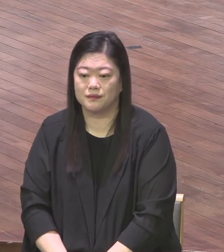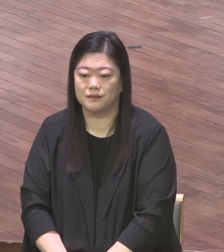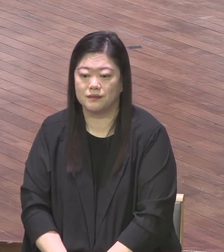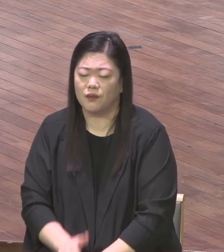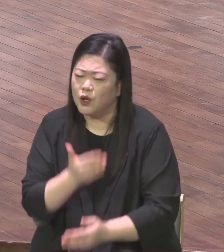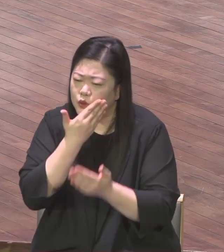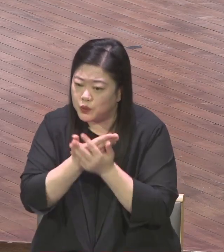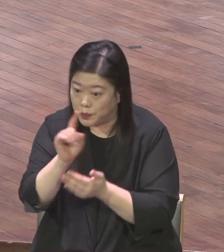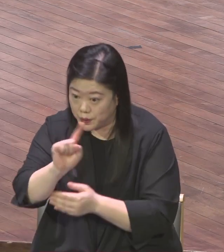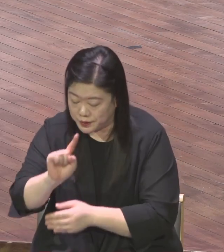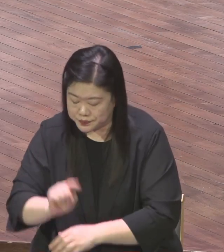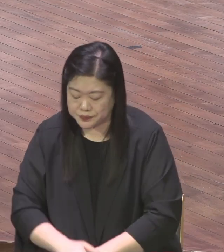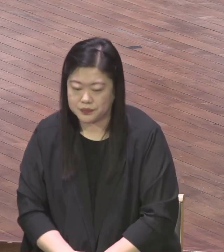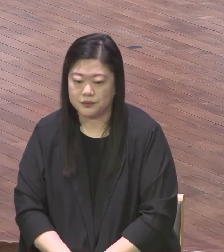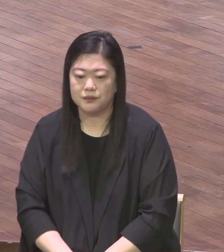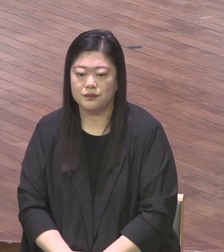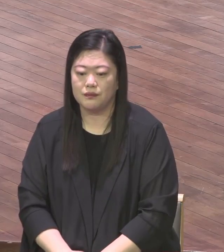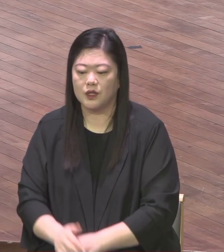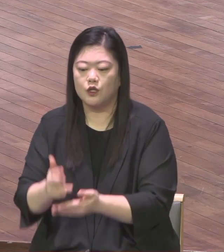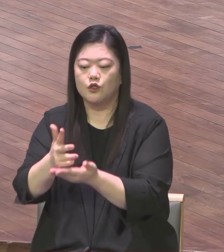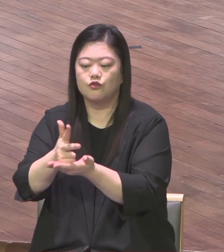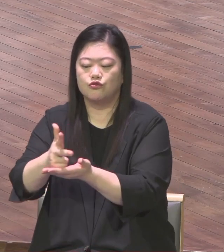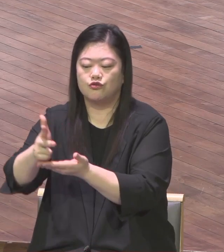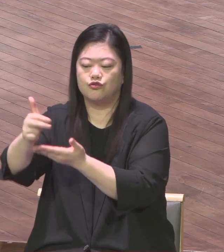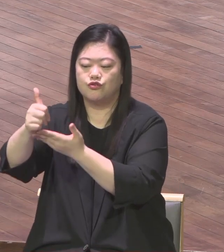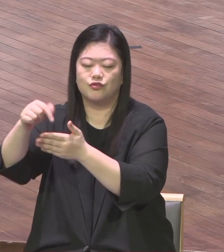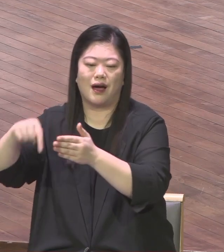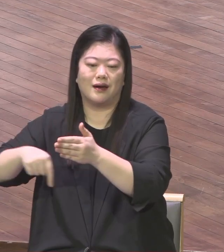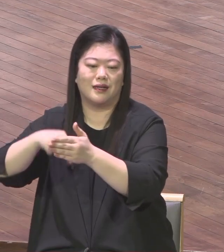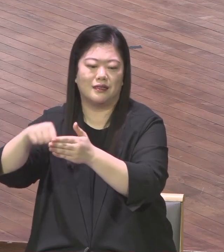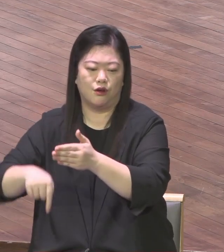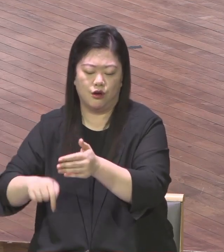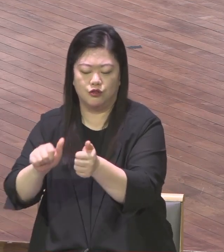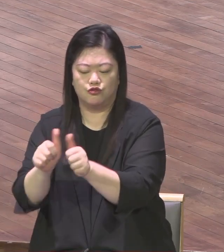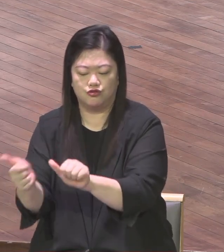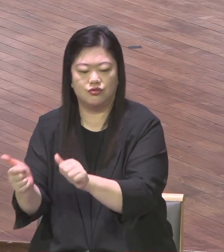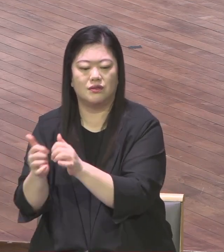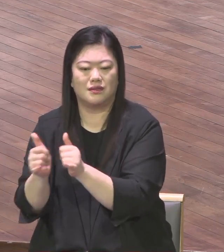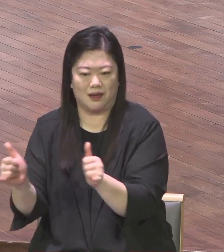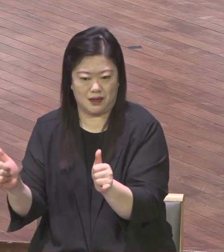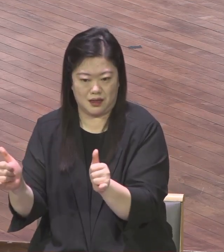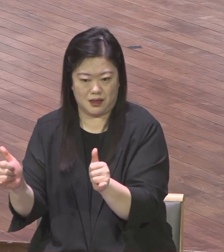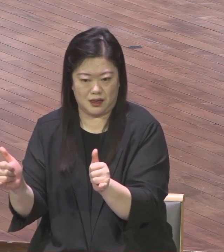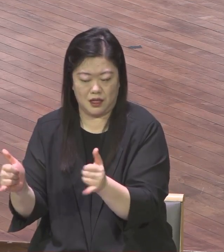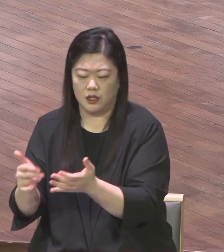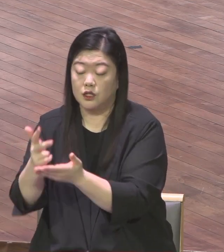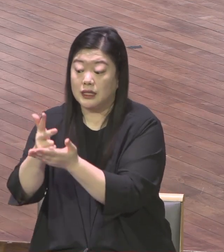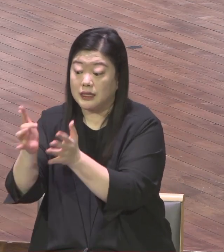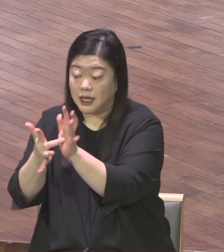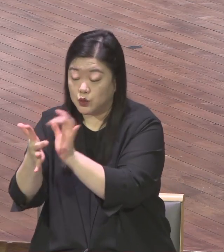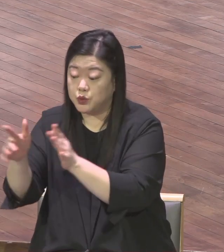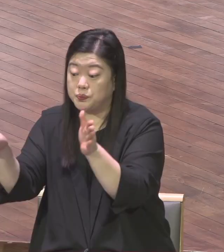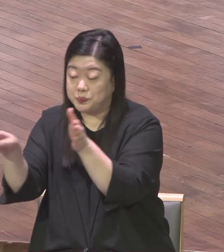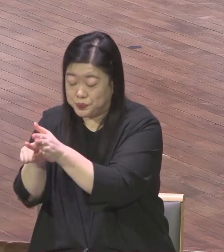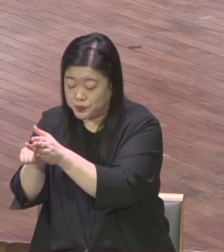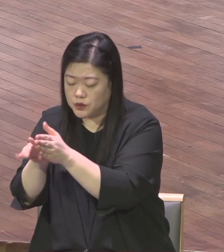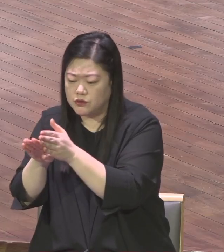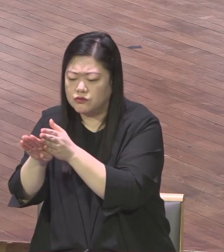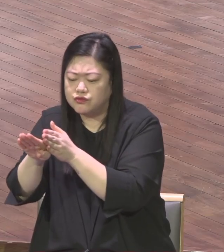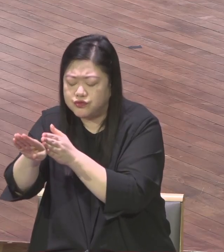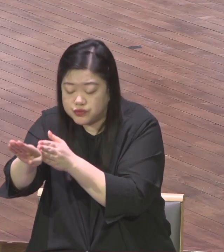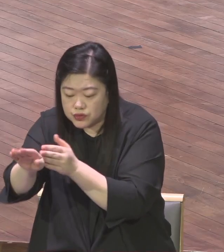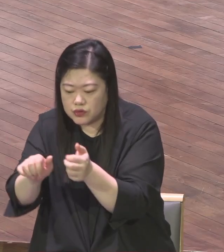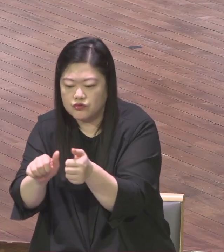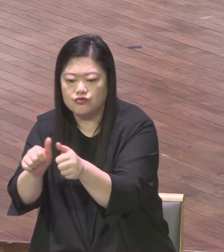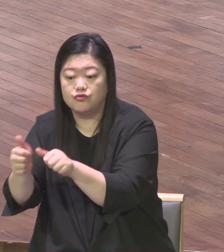중요한 것이 뭐냐? 주 안에서 죽은 자입니다. 주 안에서 죽은 자. 예수를